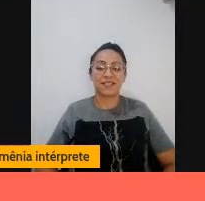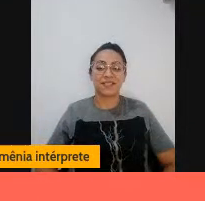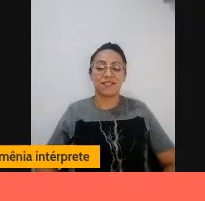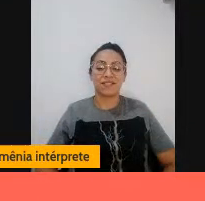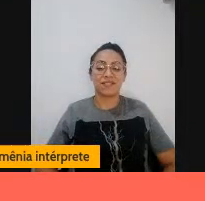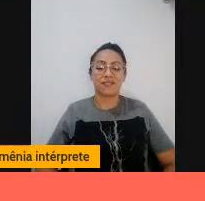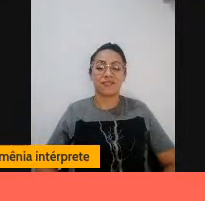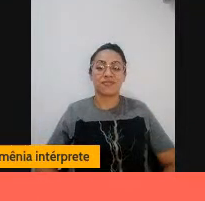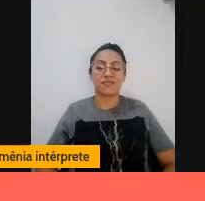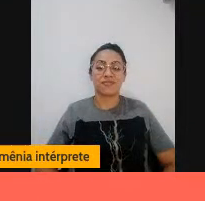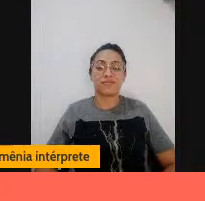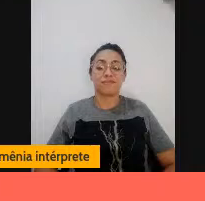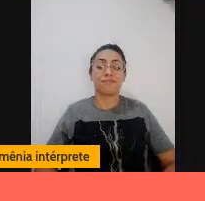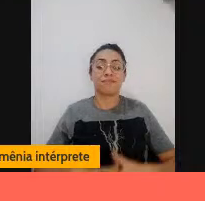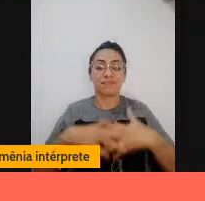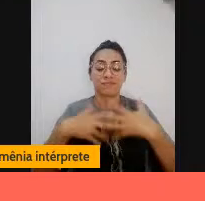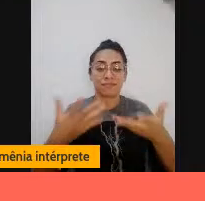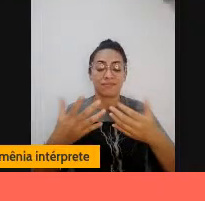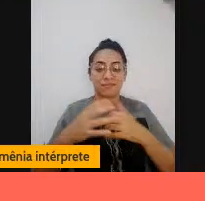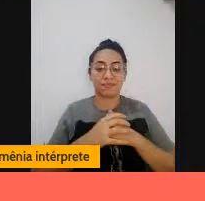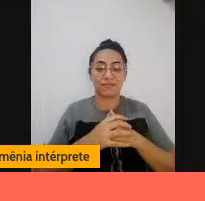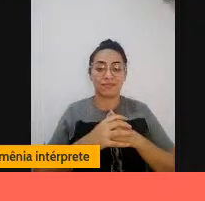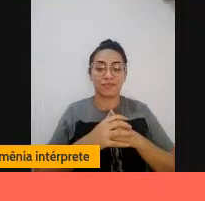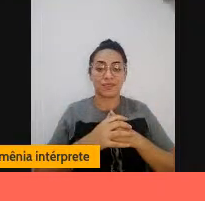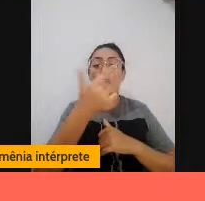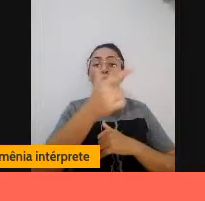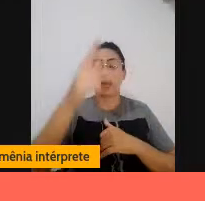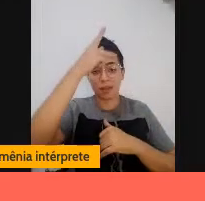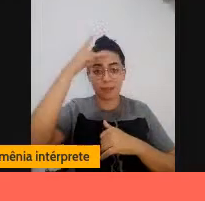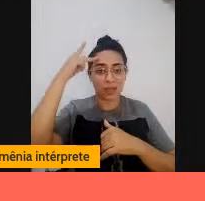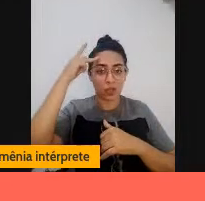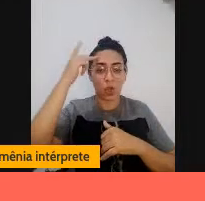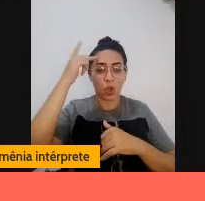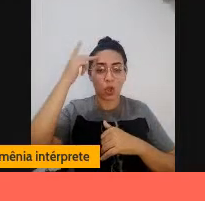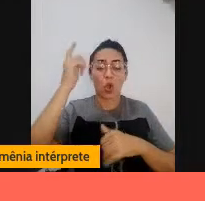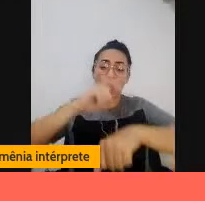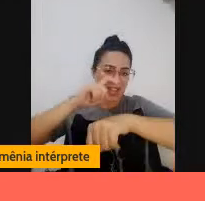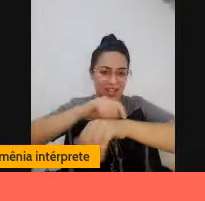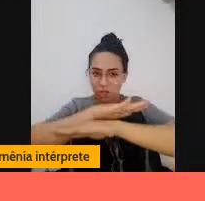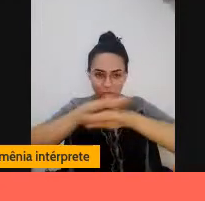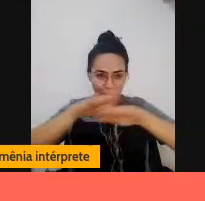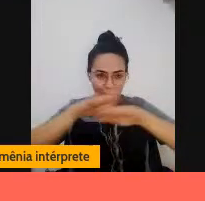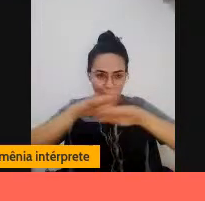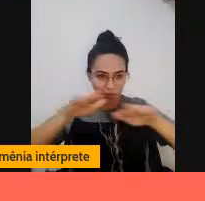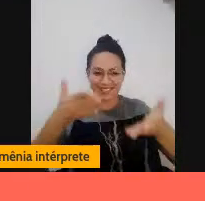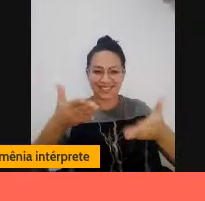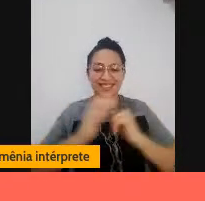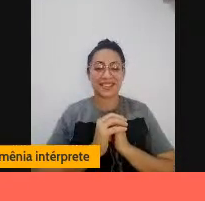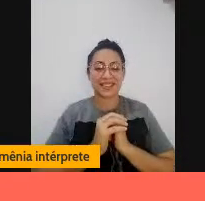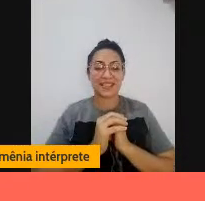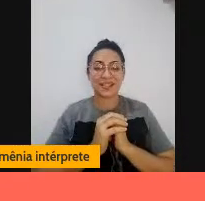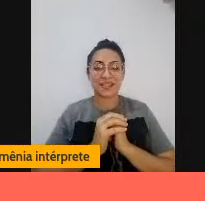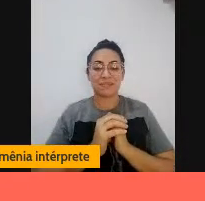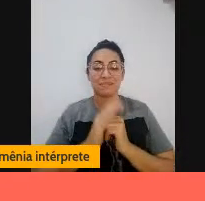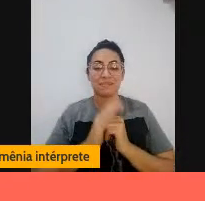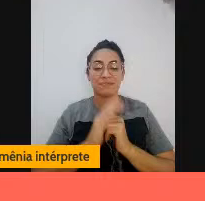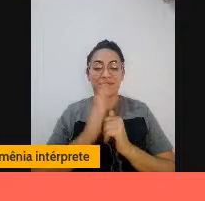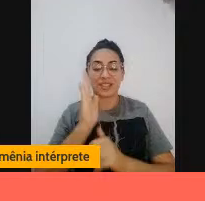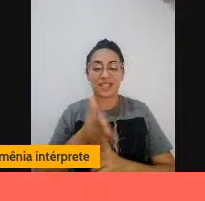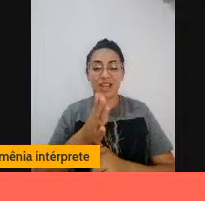Bom, pessoal, mais alguém? Eu acho que já está na hora da gente ir terminando, não é? Já